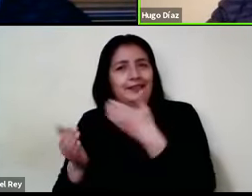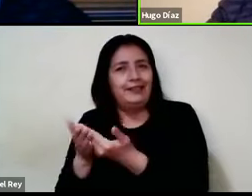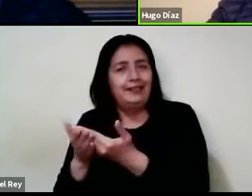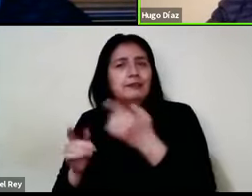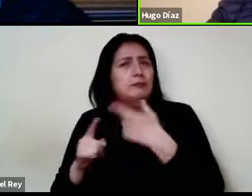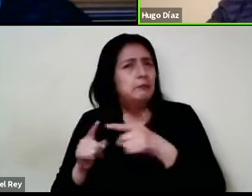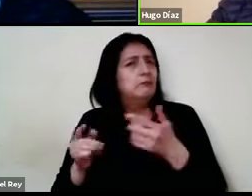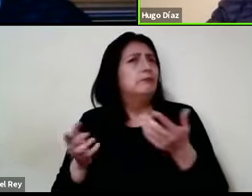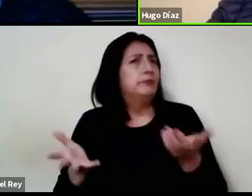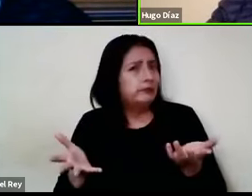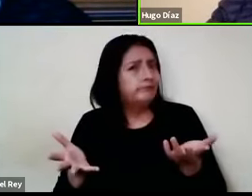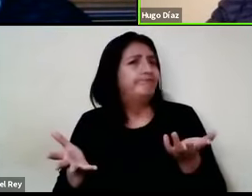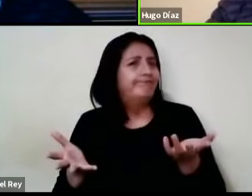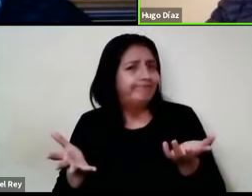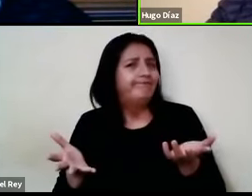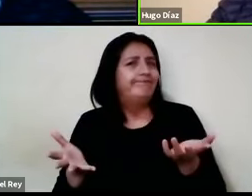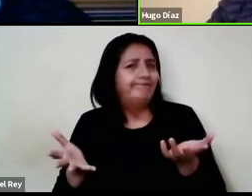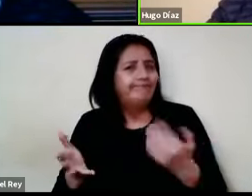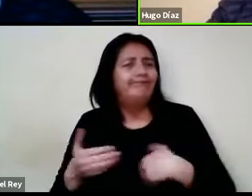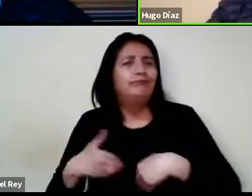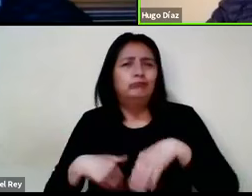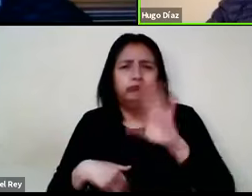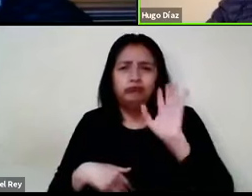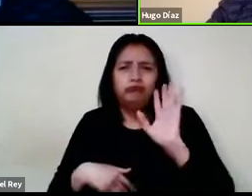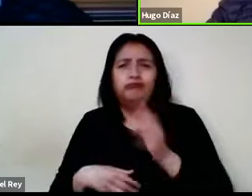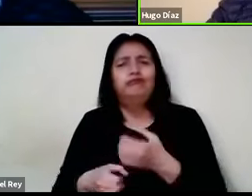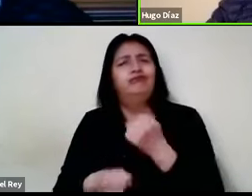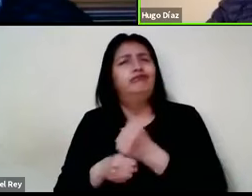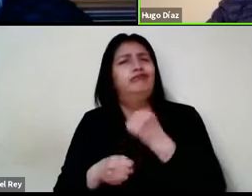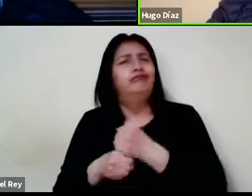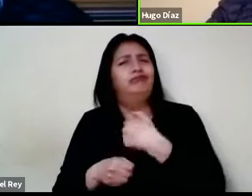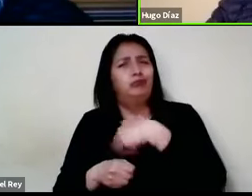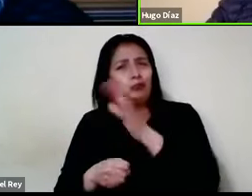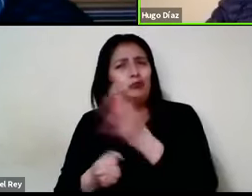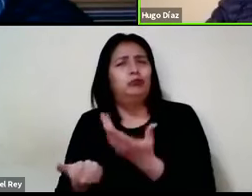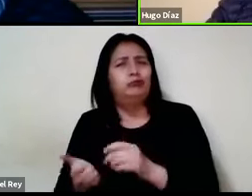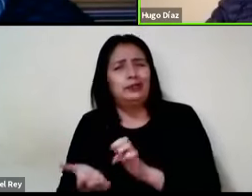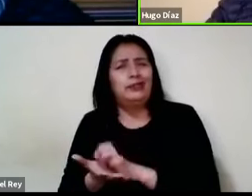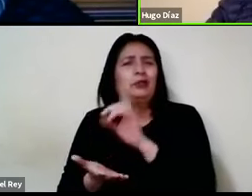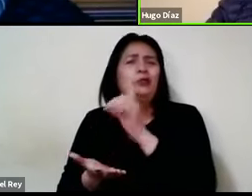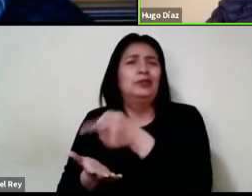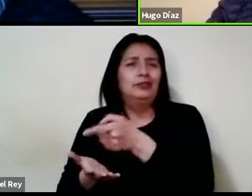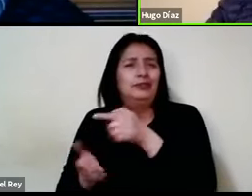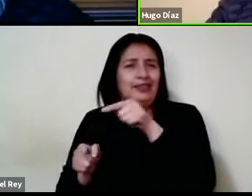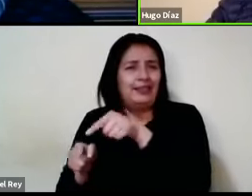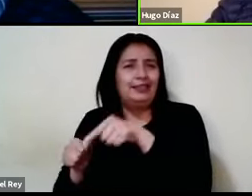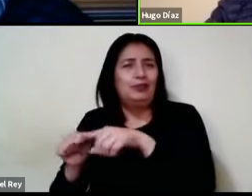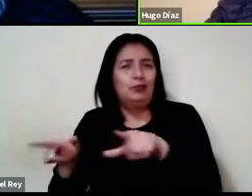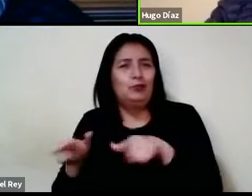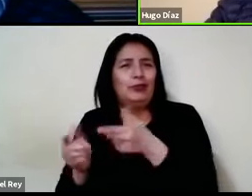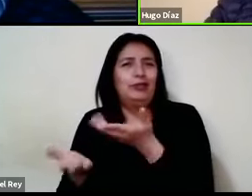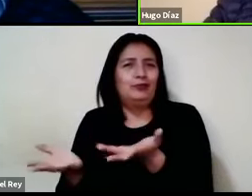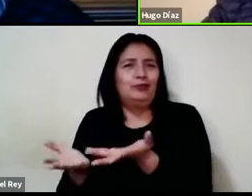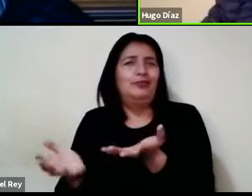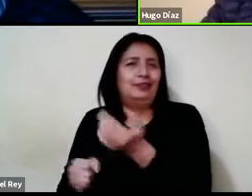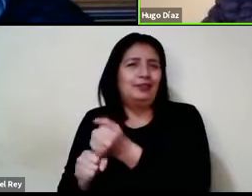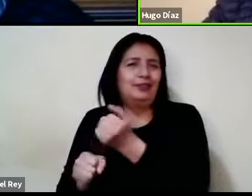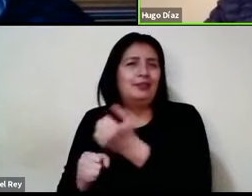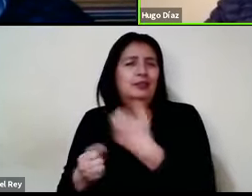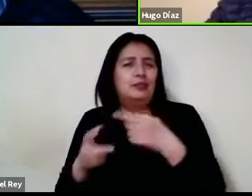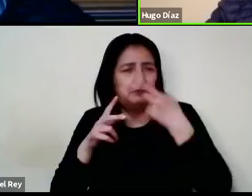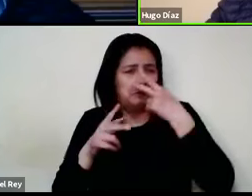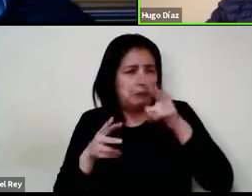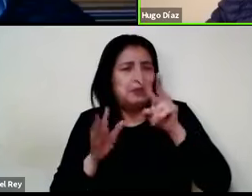embargo, hace mucho por la educación desde allí donde está. Empecemos a ver el